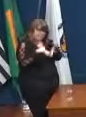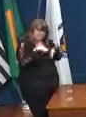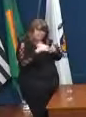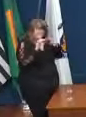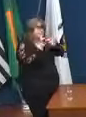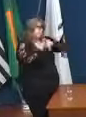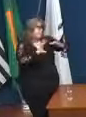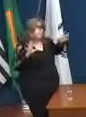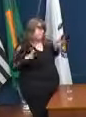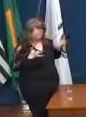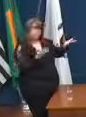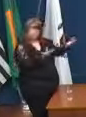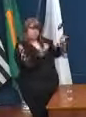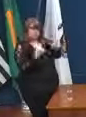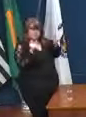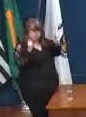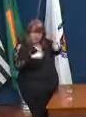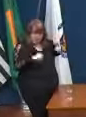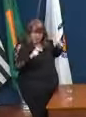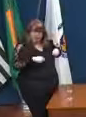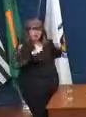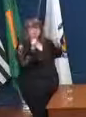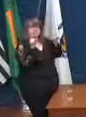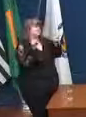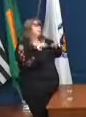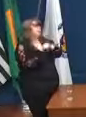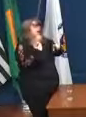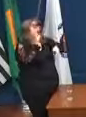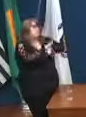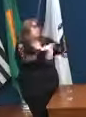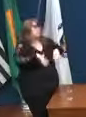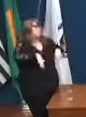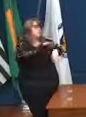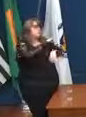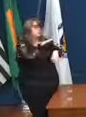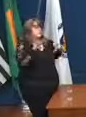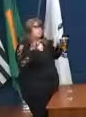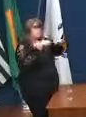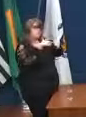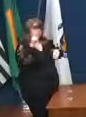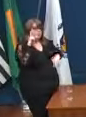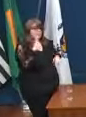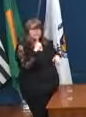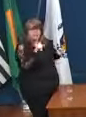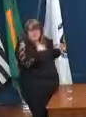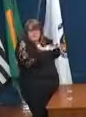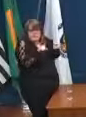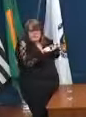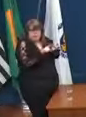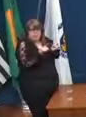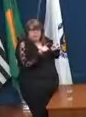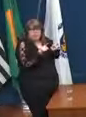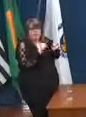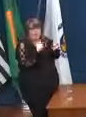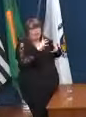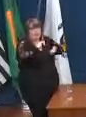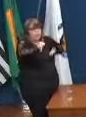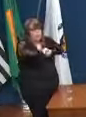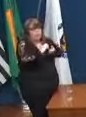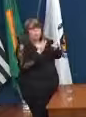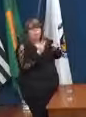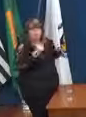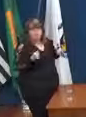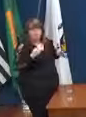participativo e eu quero contribuir o máximo que eu puder para dar um pouquinho mais de qualidade de